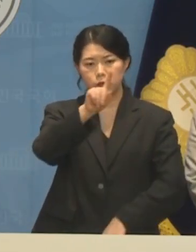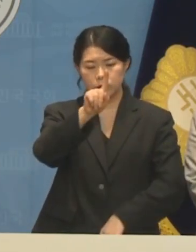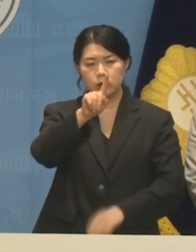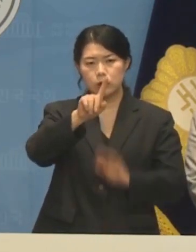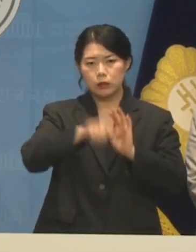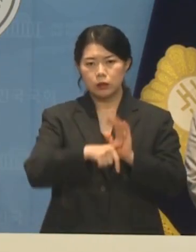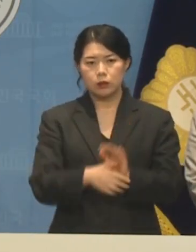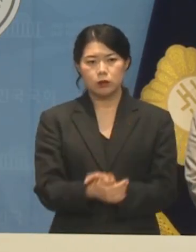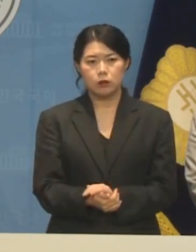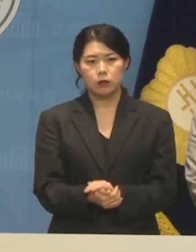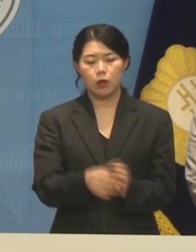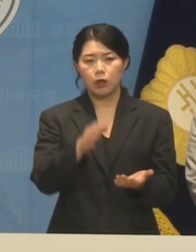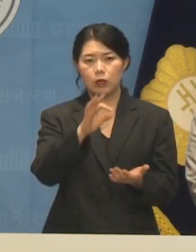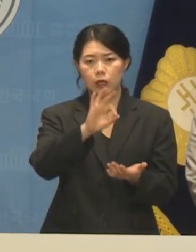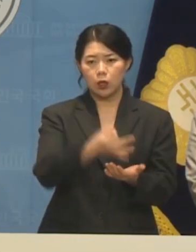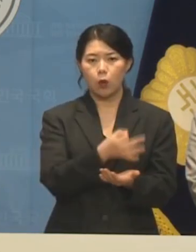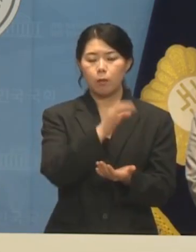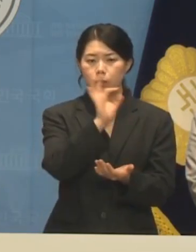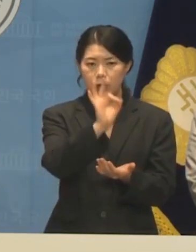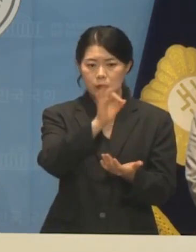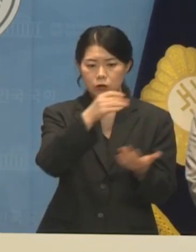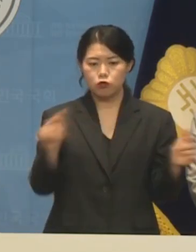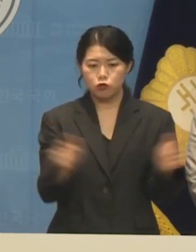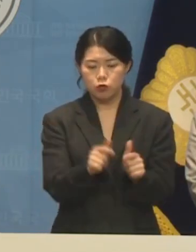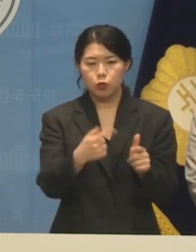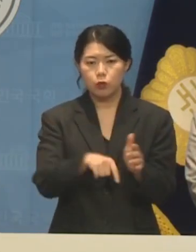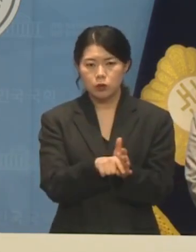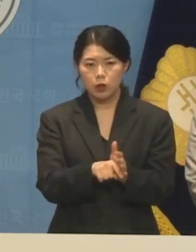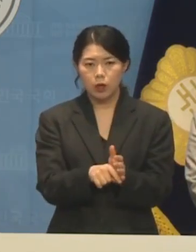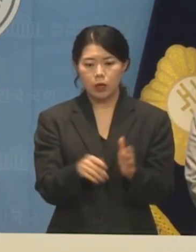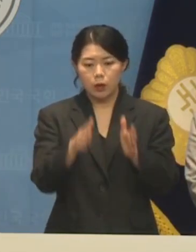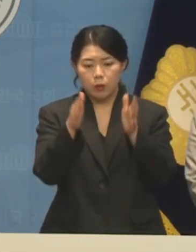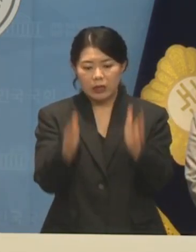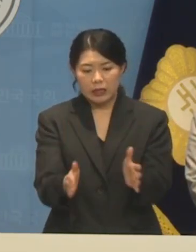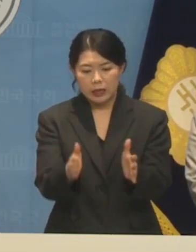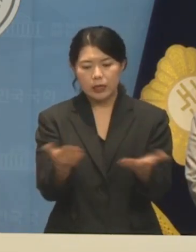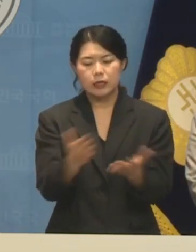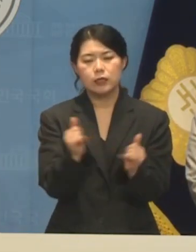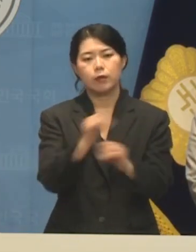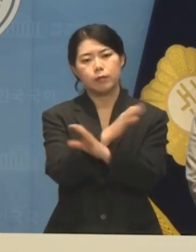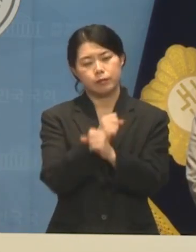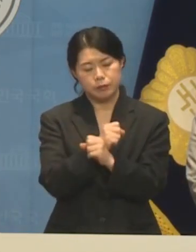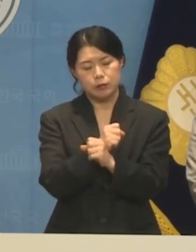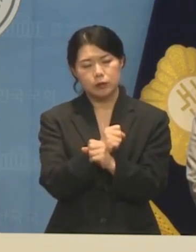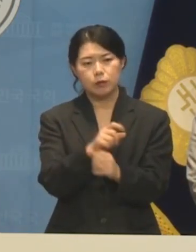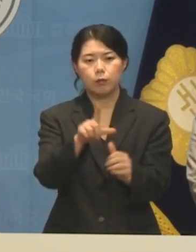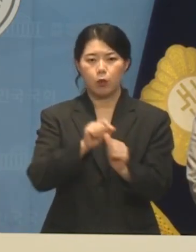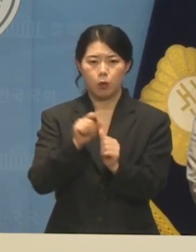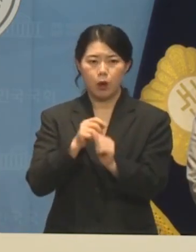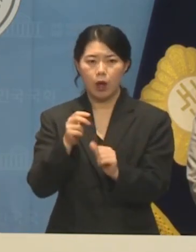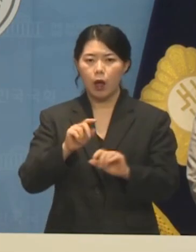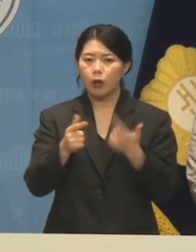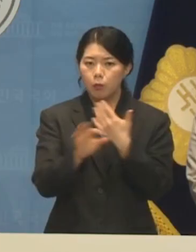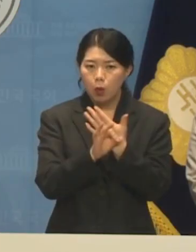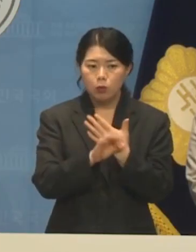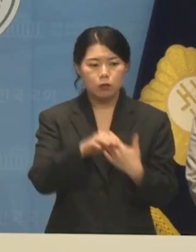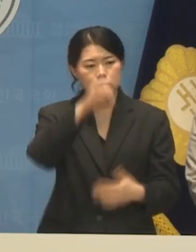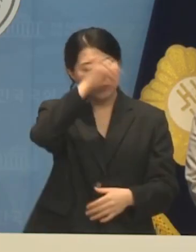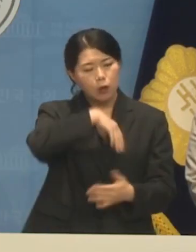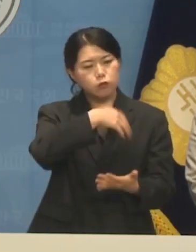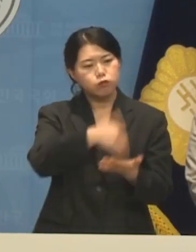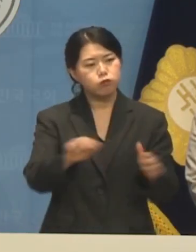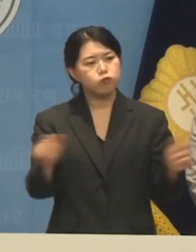자리에는 인건비 절감을 위해서 기간제 채용을 하거나 아예 종원수를 감축하는